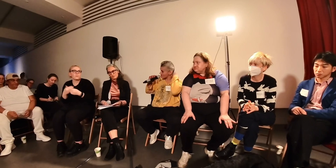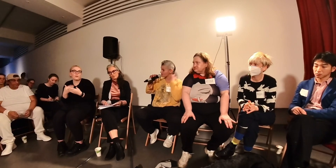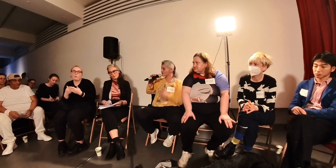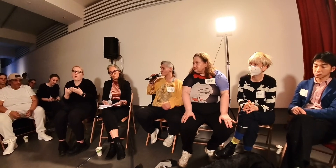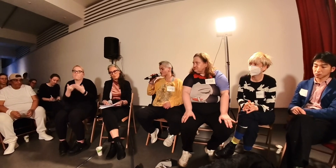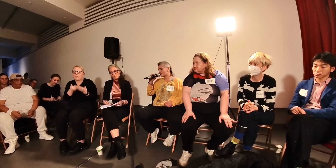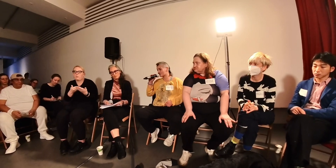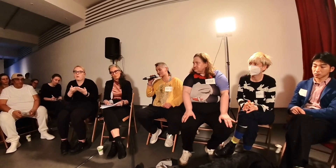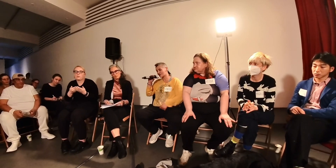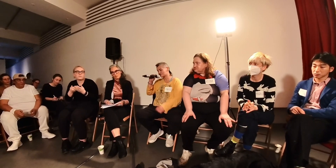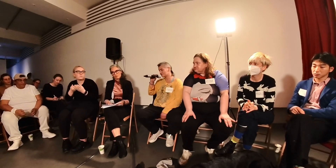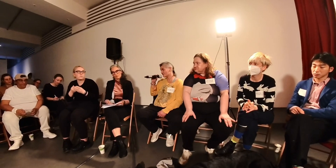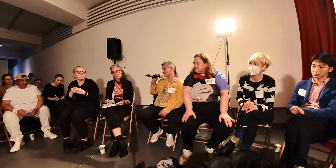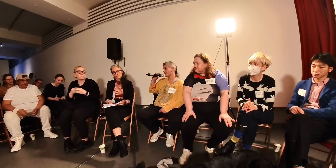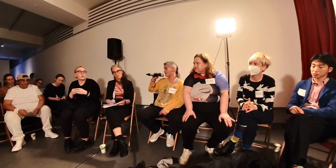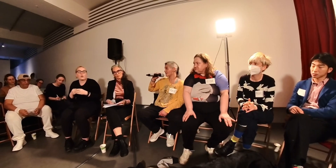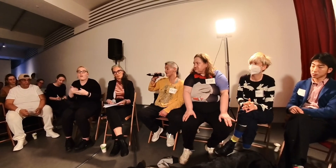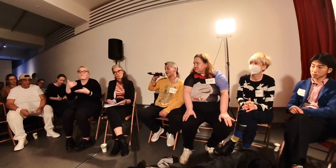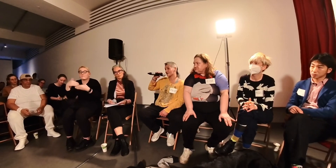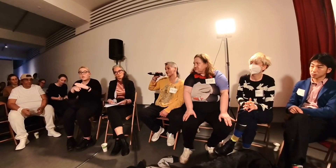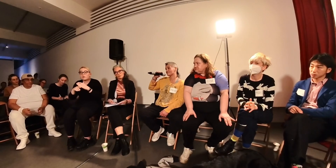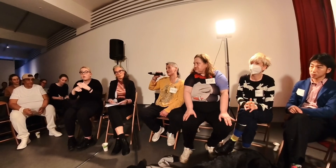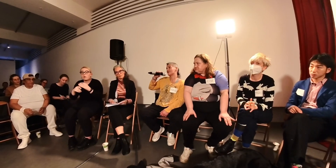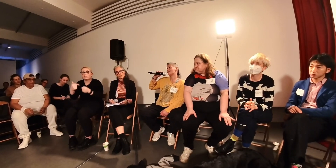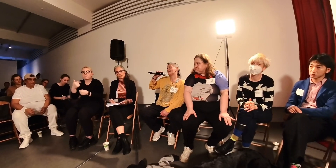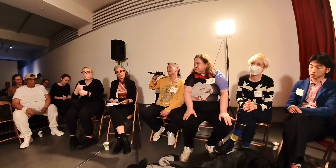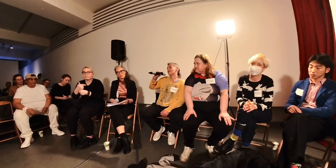se věnujeme tomu, že natáčíme videa a